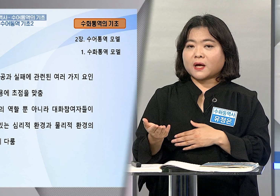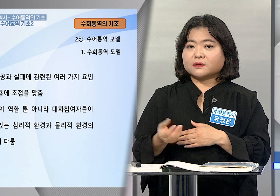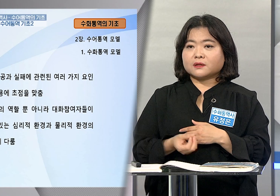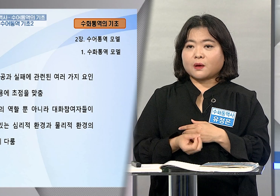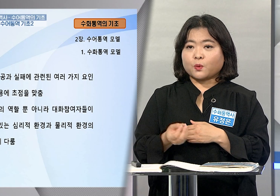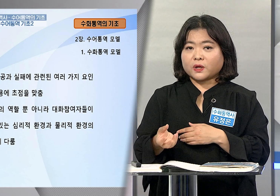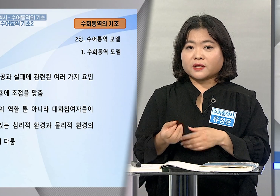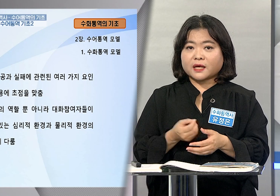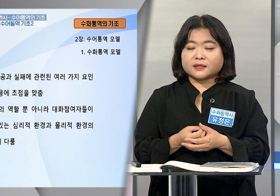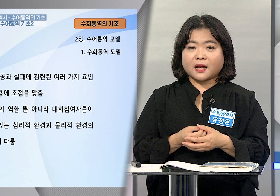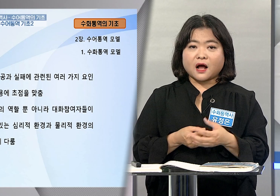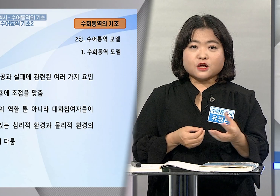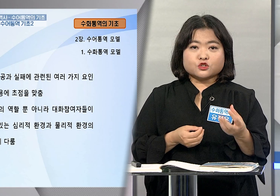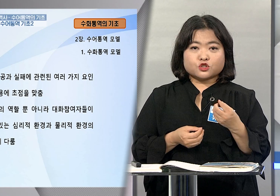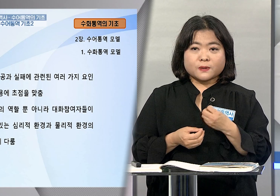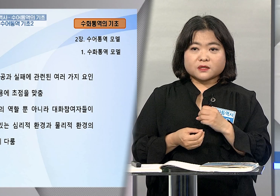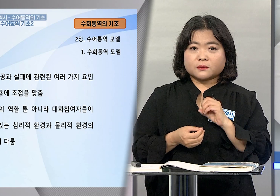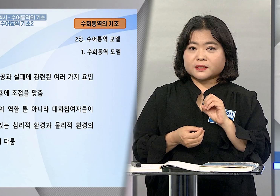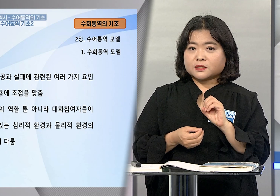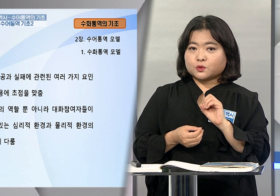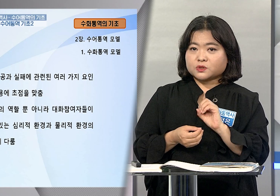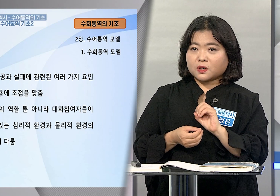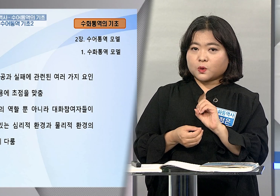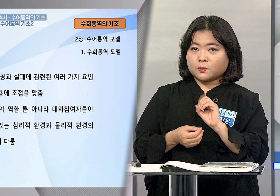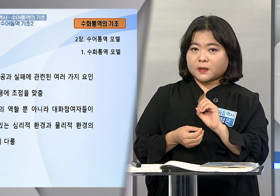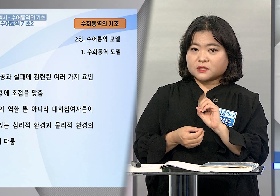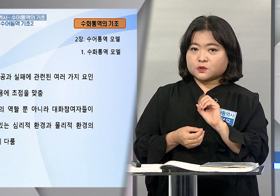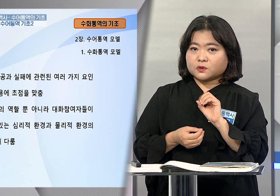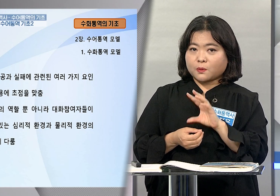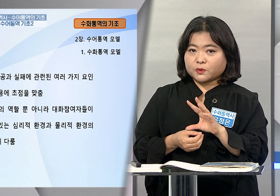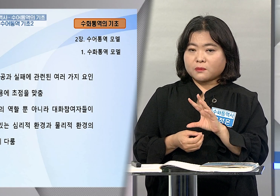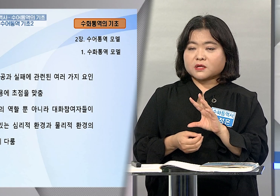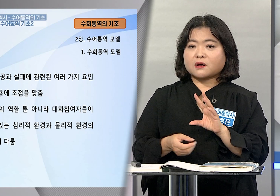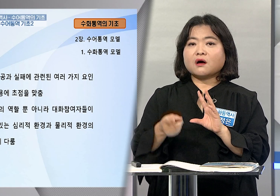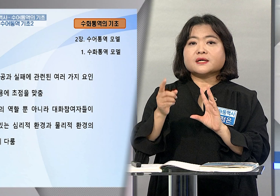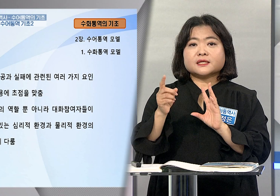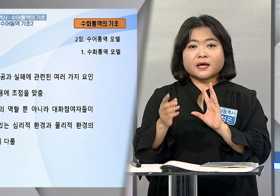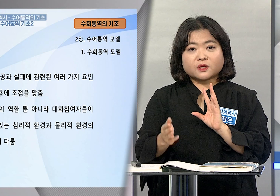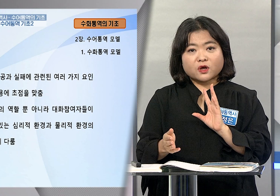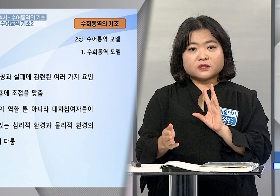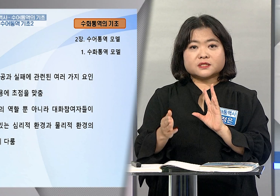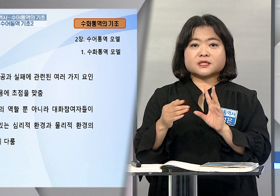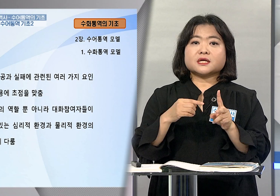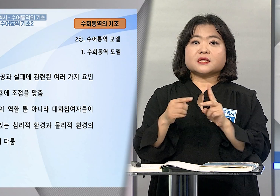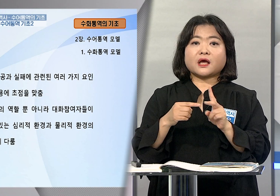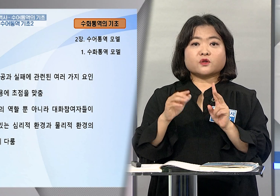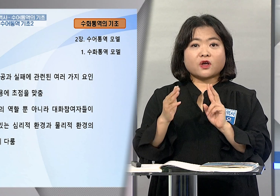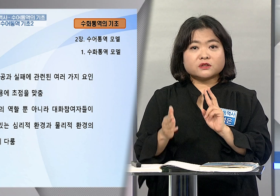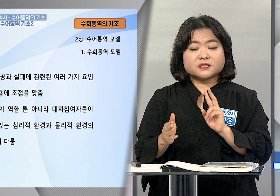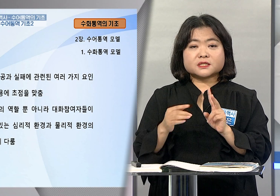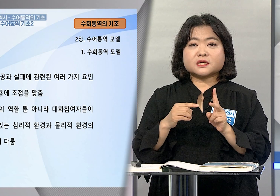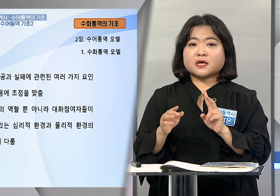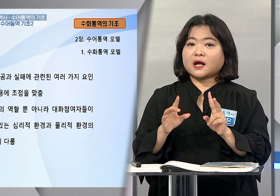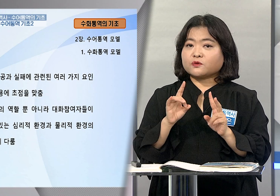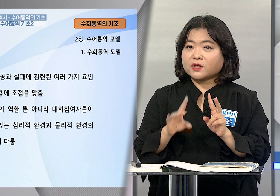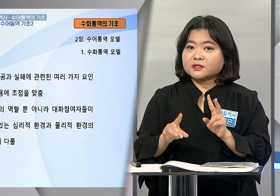도착어로만 내보내는 게 아니라 출발어 메시지를 도착어 메시지로 내보내면서 이해가 되었는지, 이해가 안